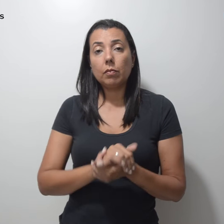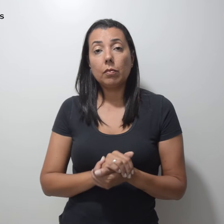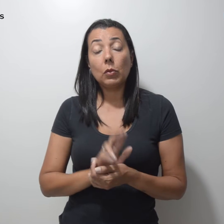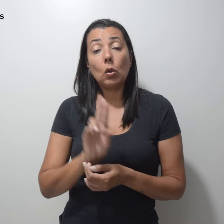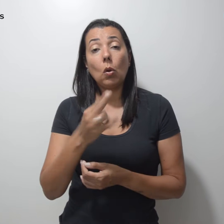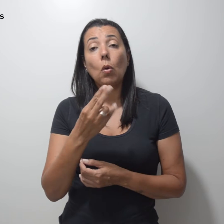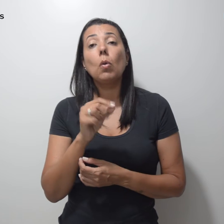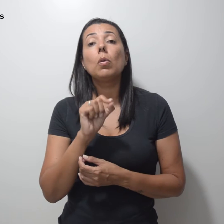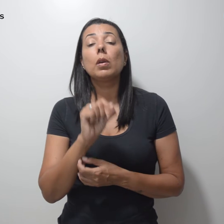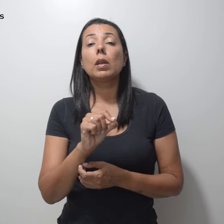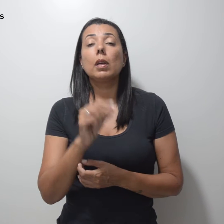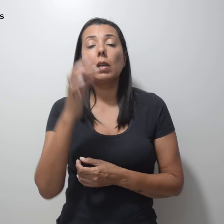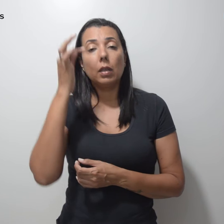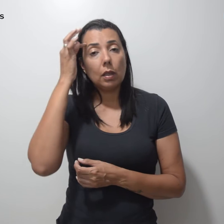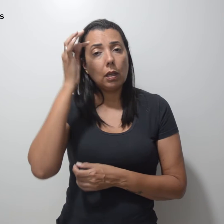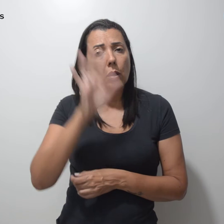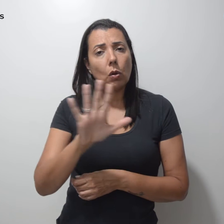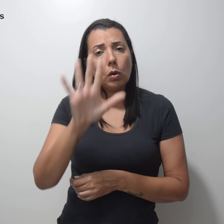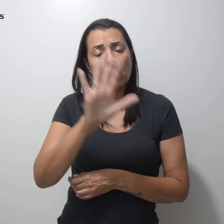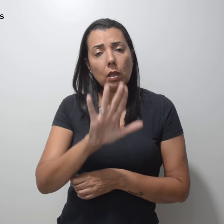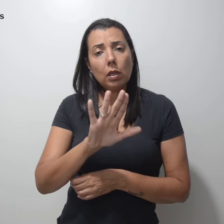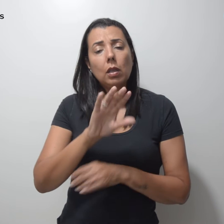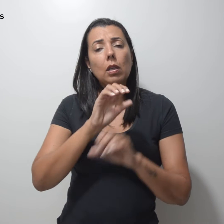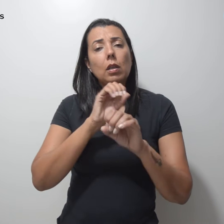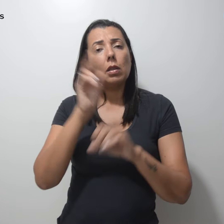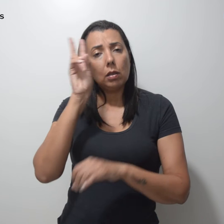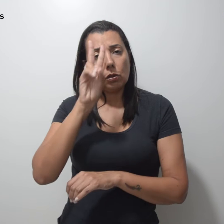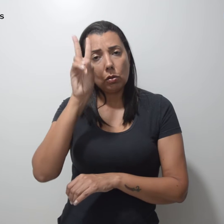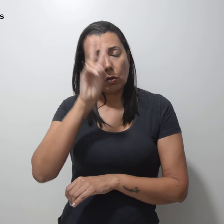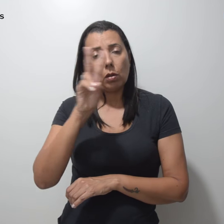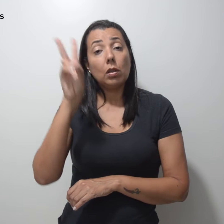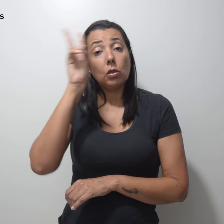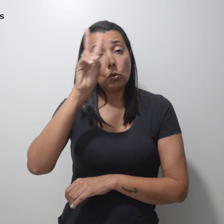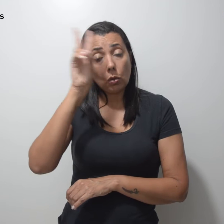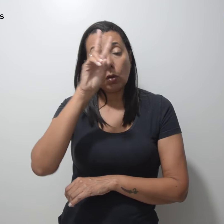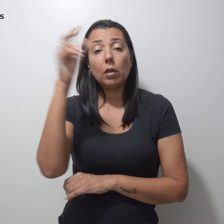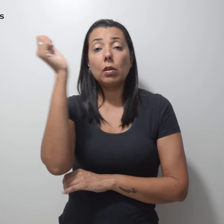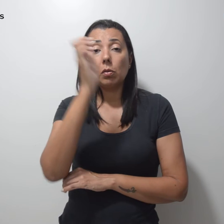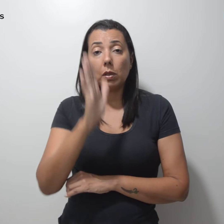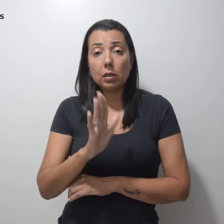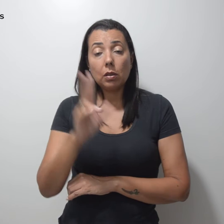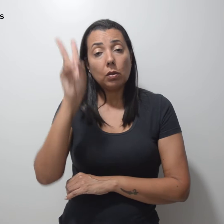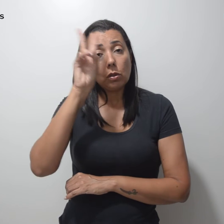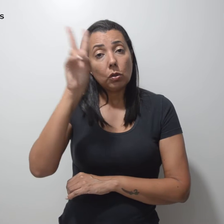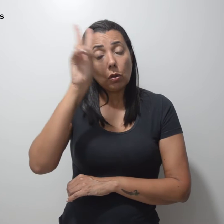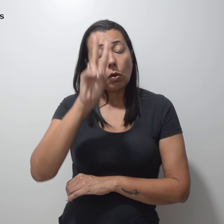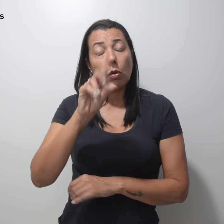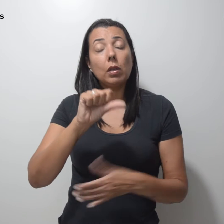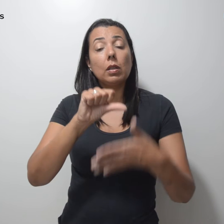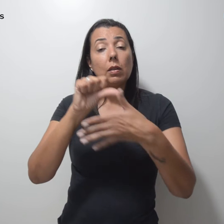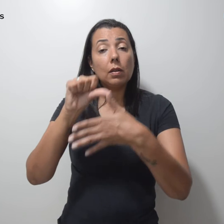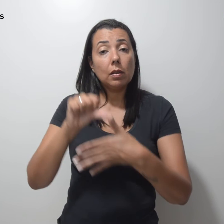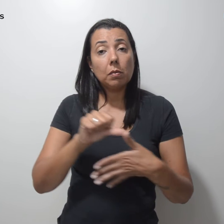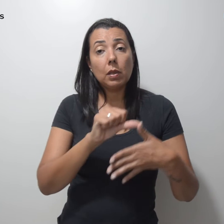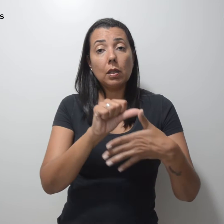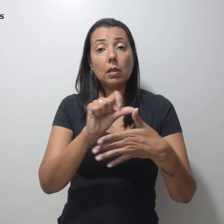seja, Teoria da História, História do Brasil, História das Américas, outras